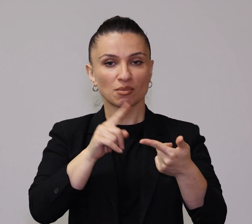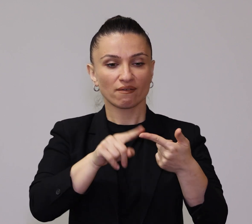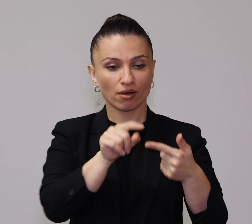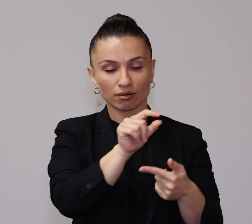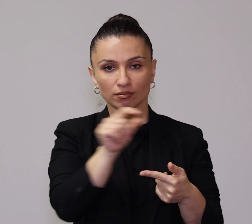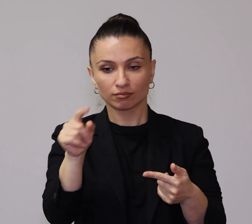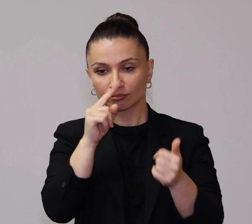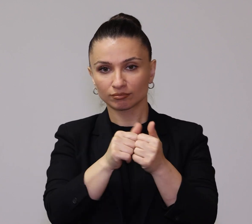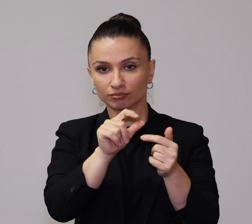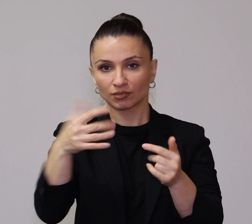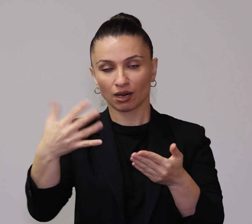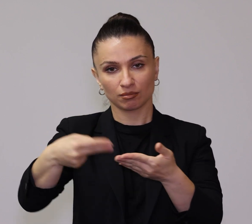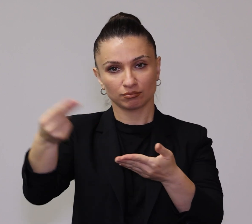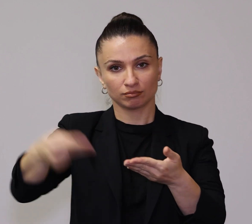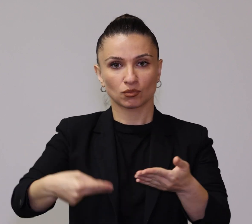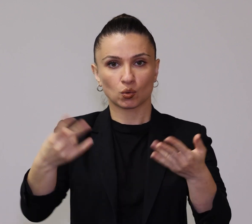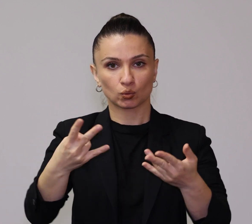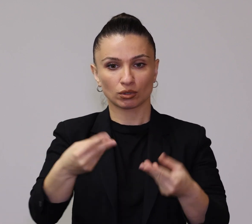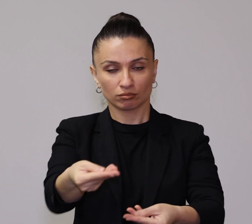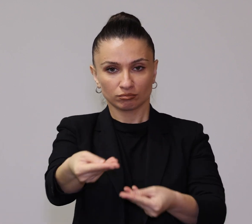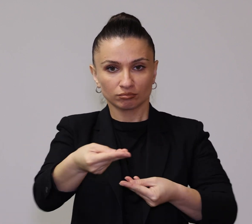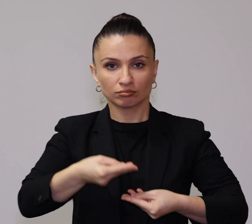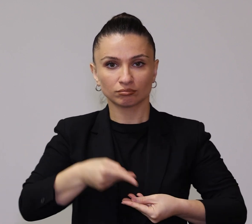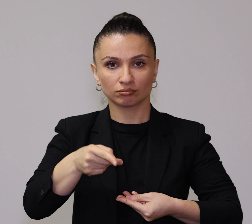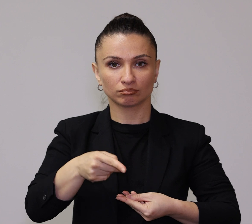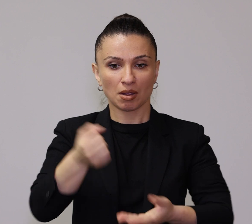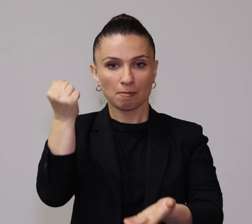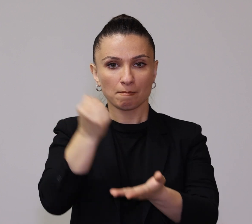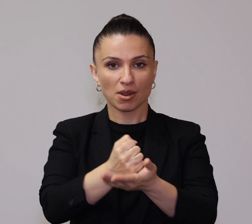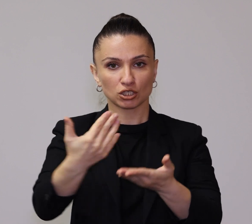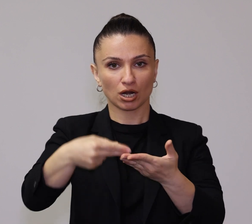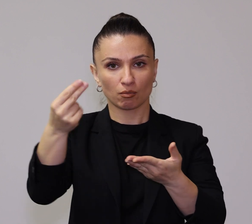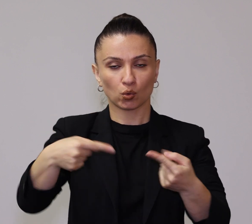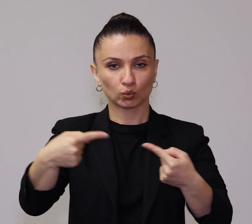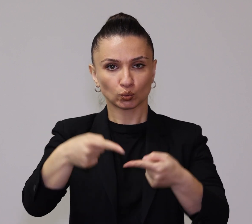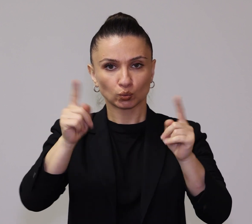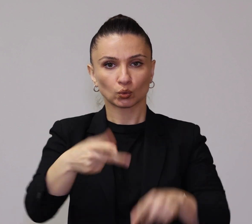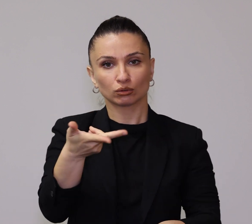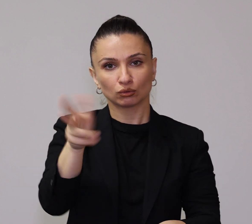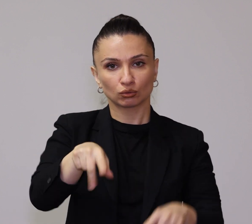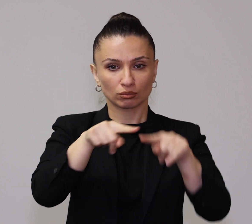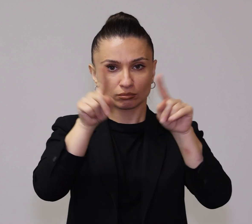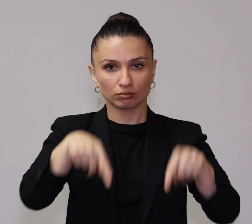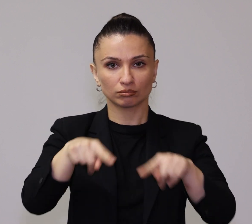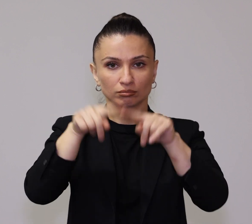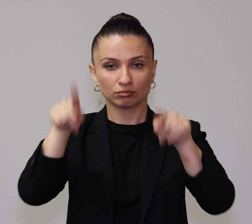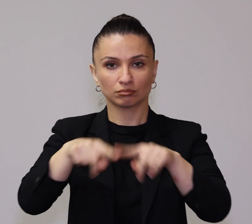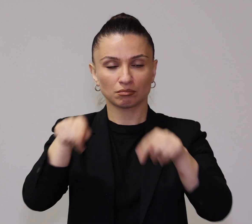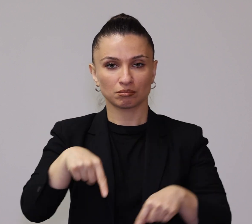გასწვრივ გააკეთეთ ხელმოწერა. მიიღეთ რეგისტრატორისგან ბეჭდითა და ხელმოწერით დამოწმებული 3 საარჩევნო ბიულეტენი.